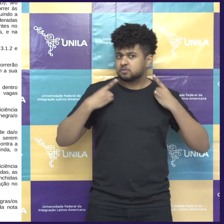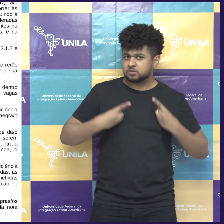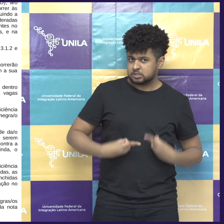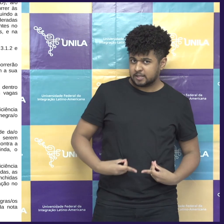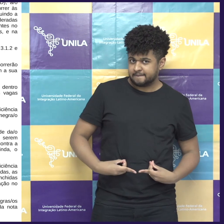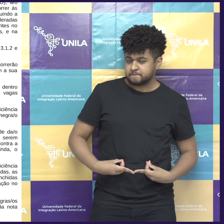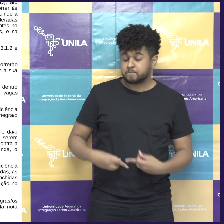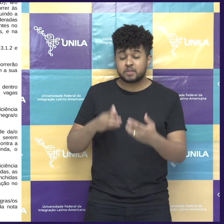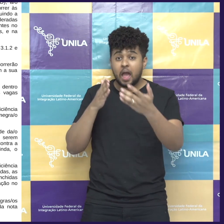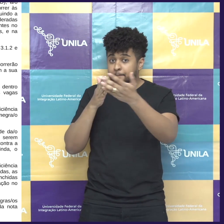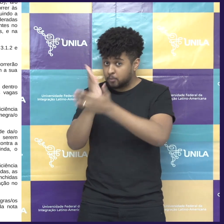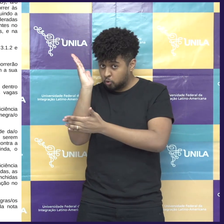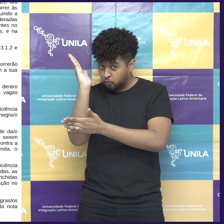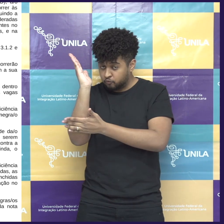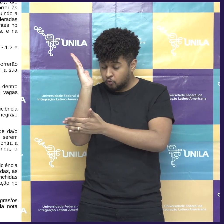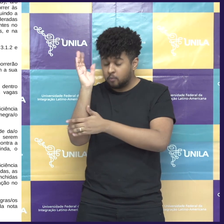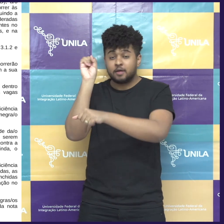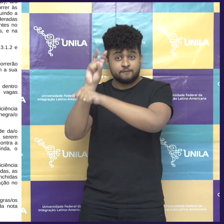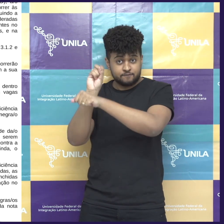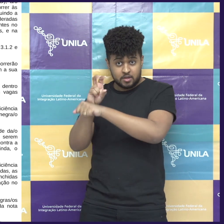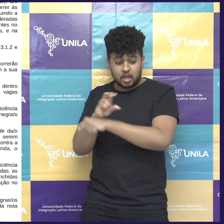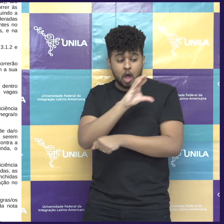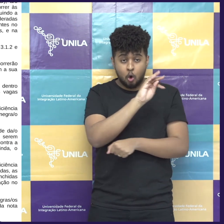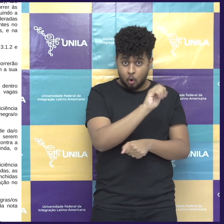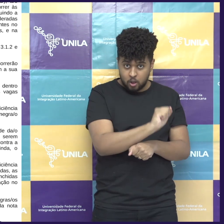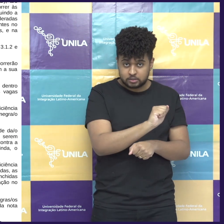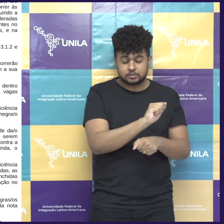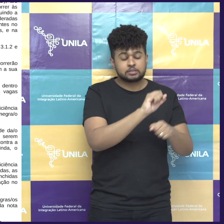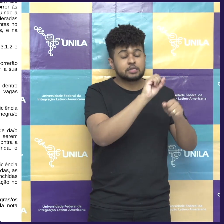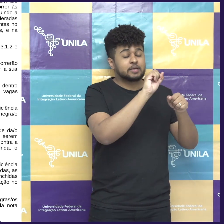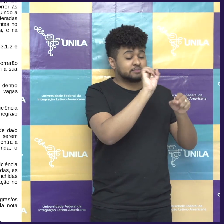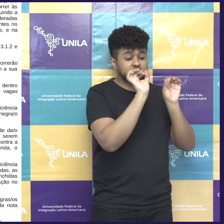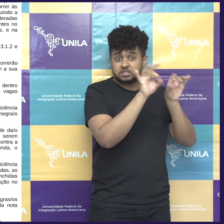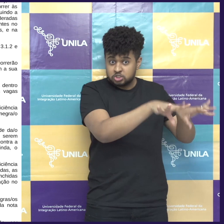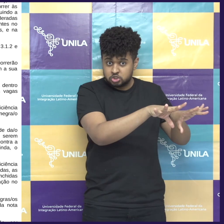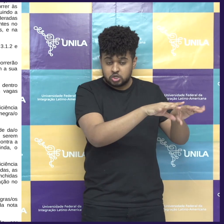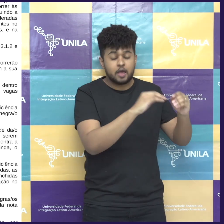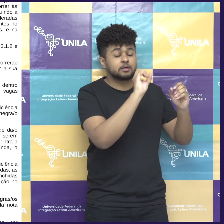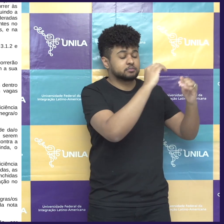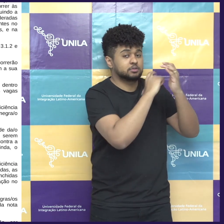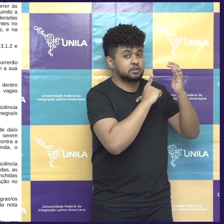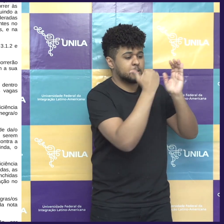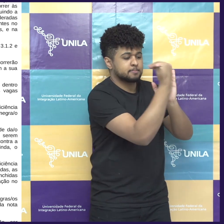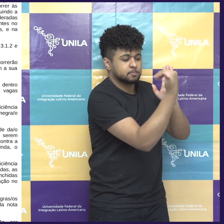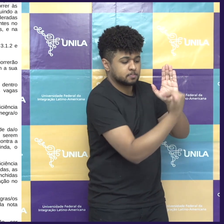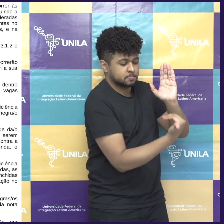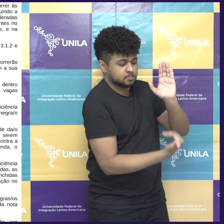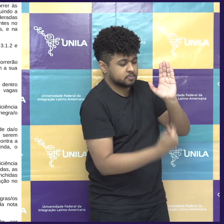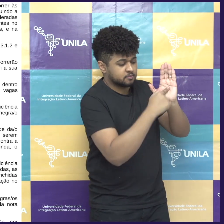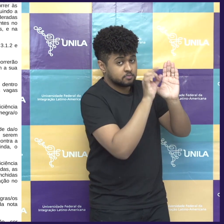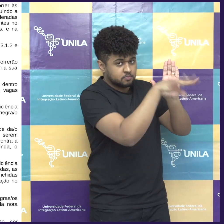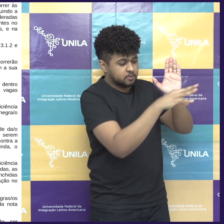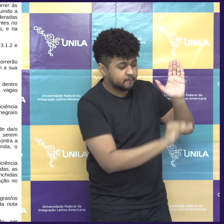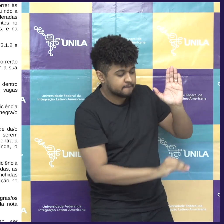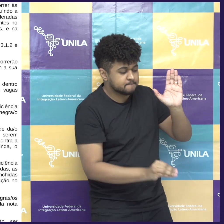deficiência, aprovado em vaga reservada, a vaga será preenchida pelo candidato negra,